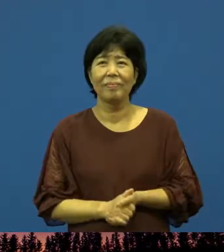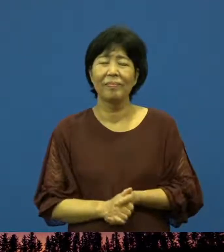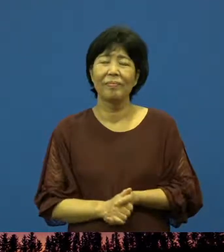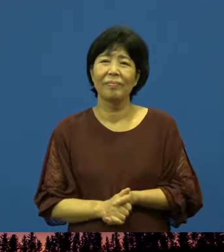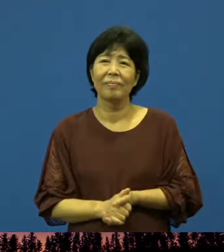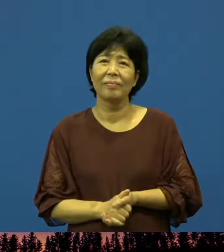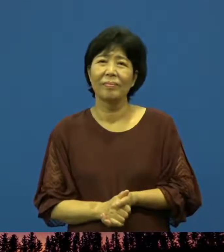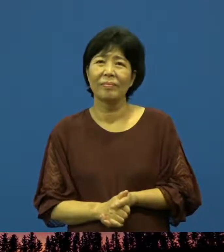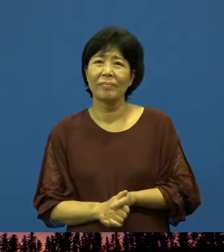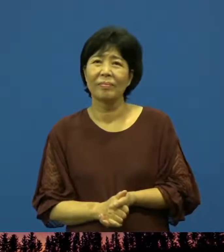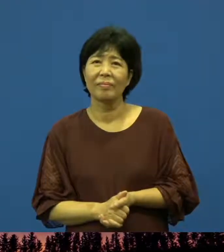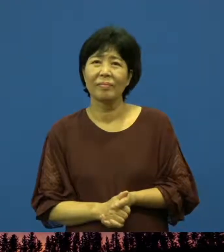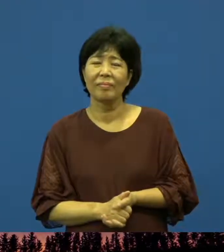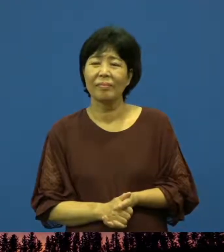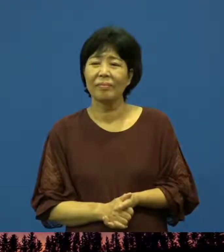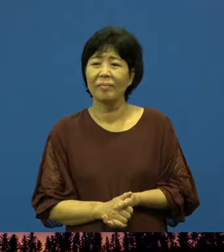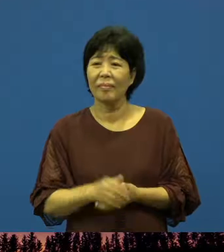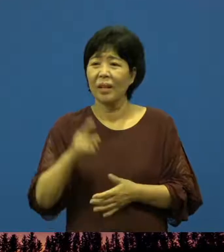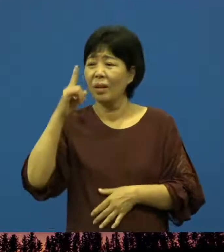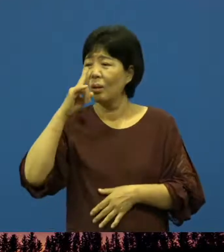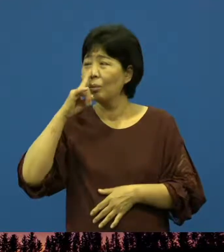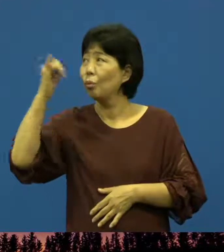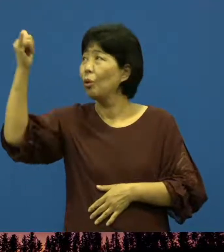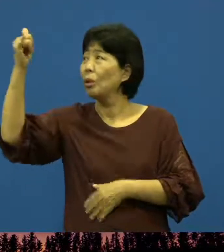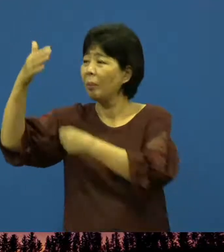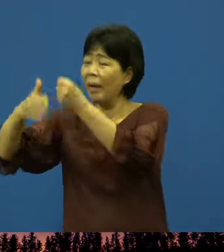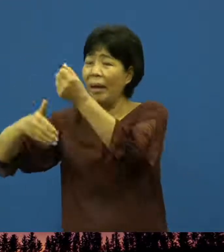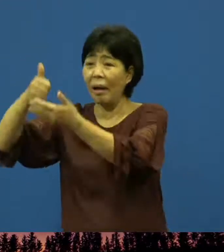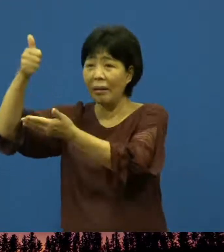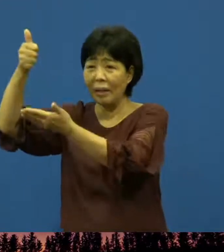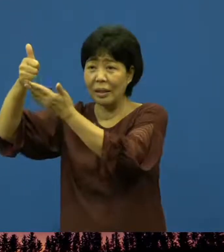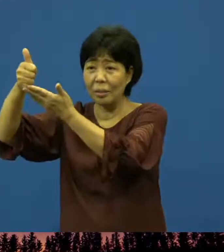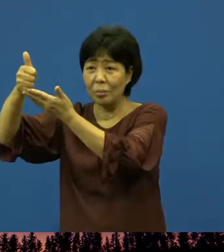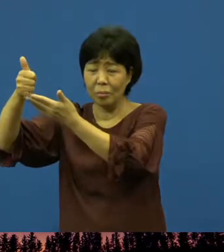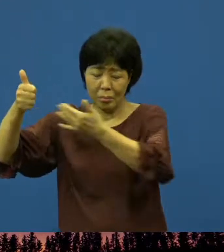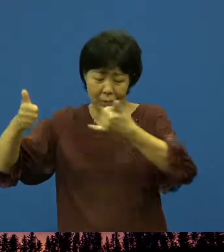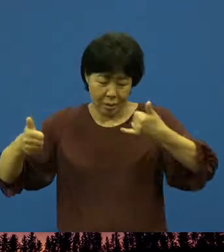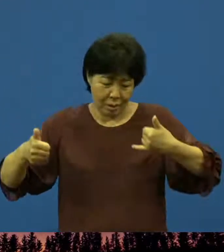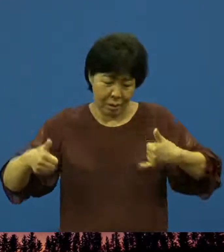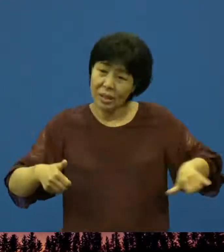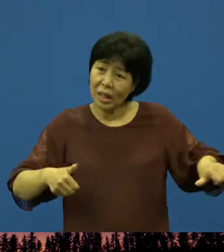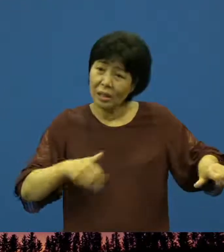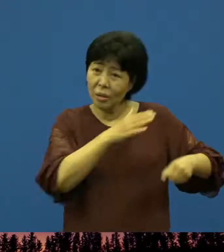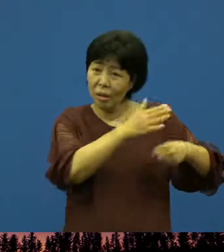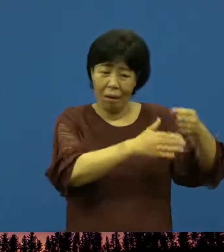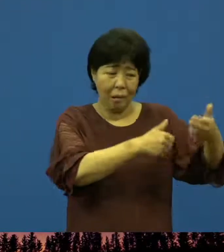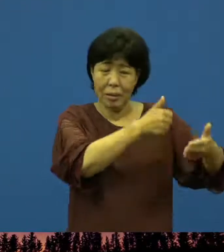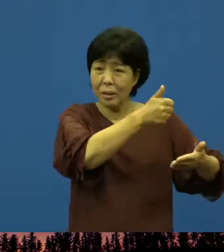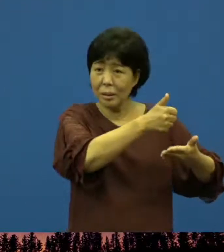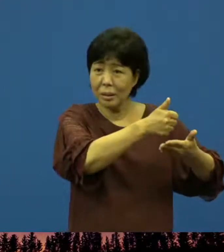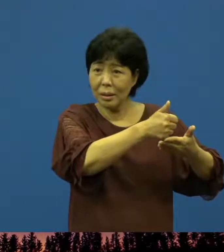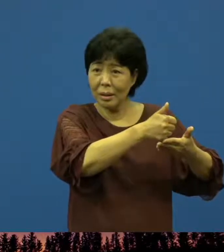그렇지 않으면 그분의 하나님이고 그분의 부모님의 예수예요. 내 예수가.